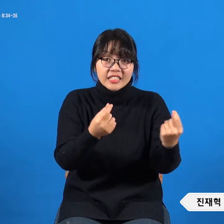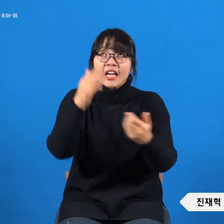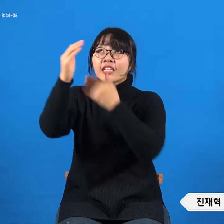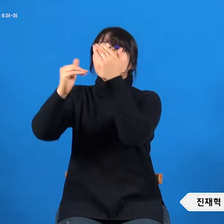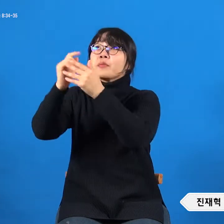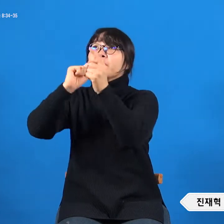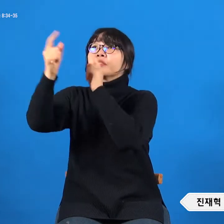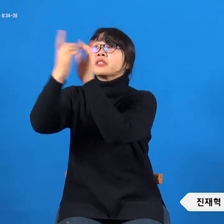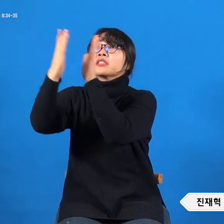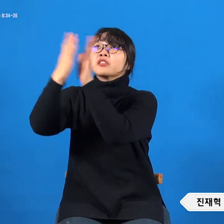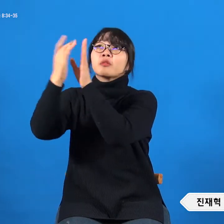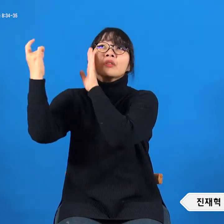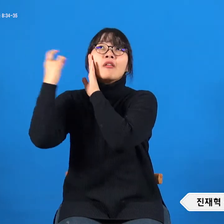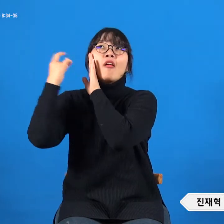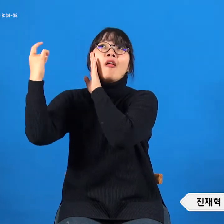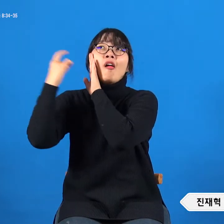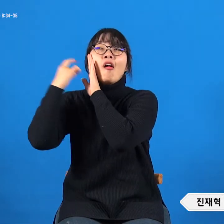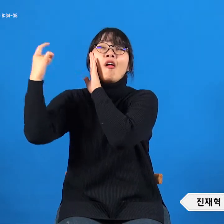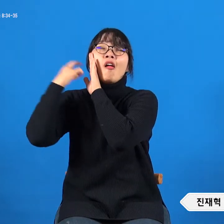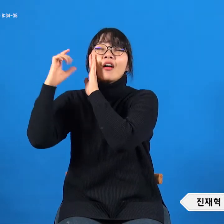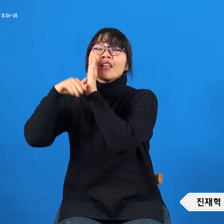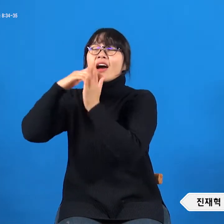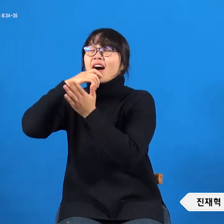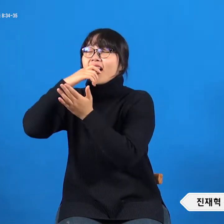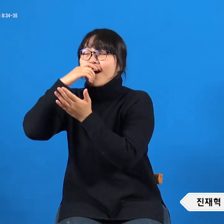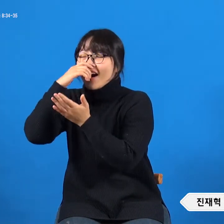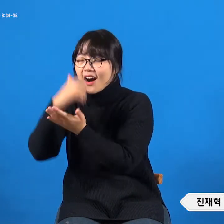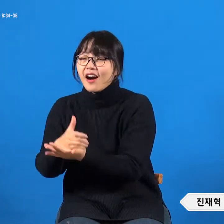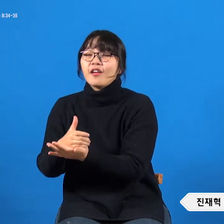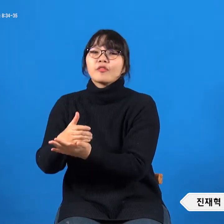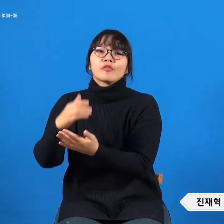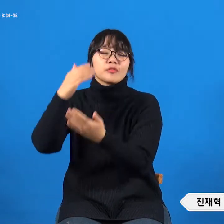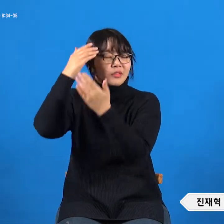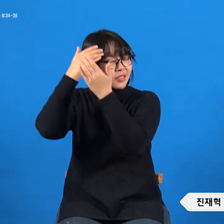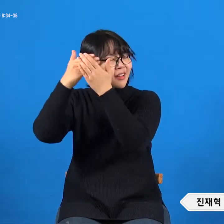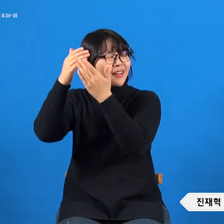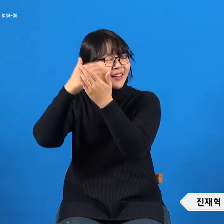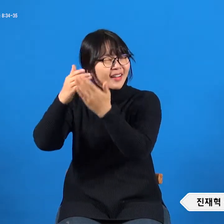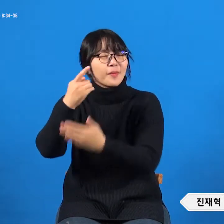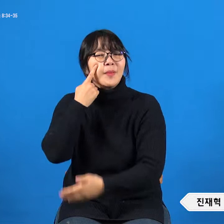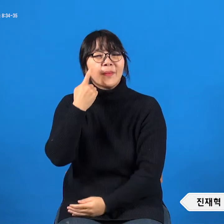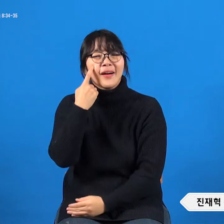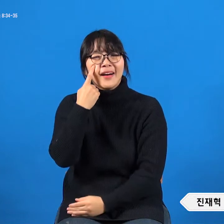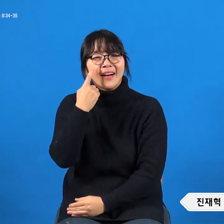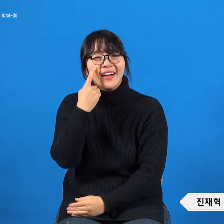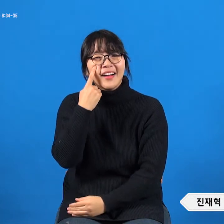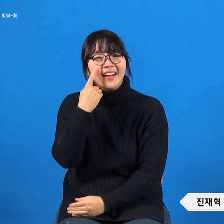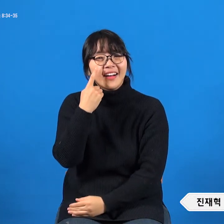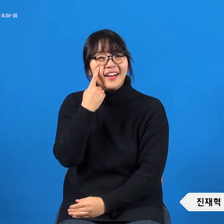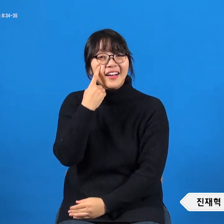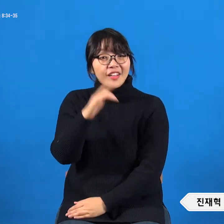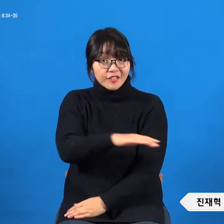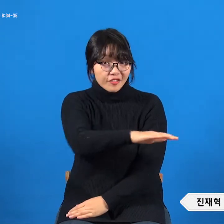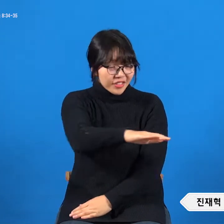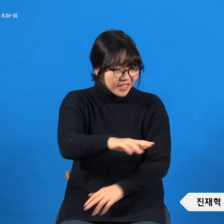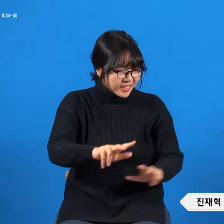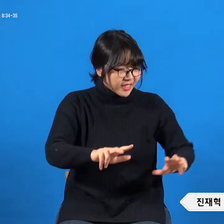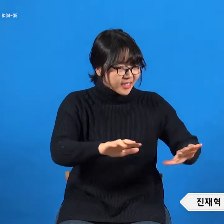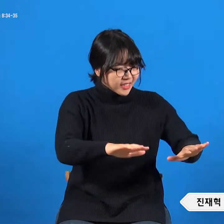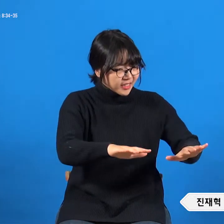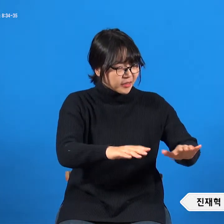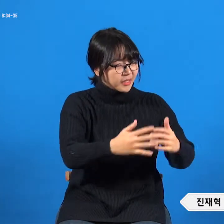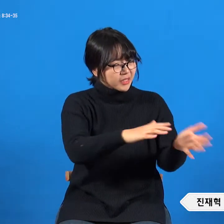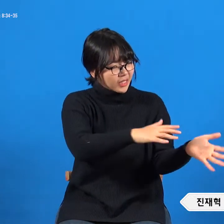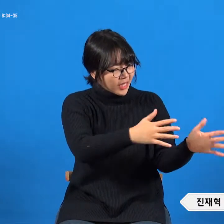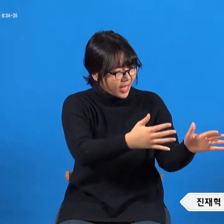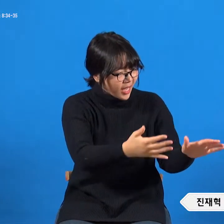선포되는 그날에 어떤 은혜가 될 것인가를 한번 생각해 보십시오. 일몰의 장면을 보면서 우리가